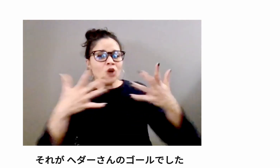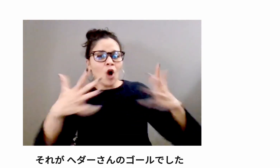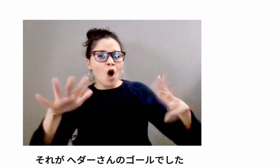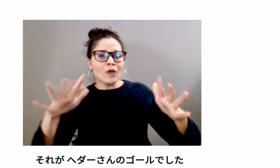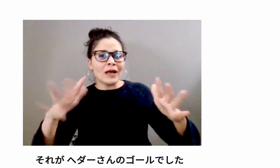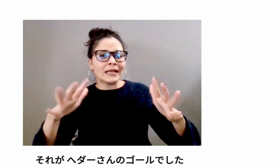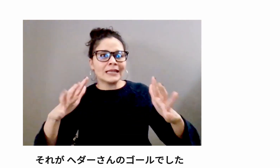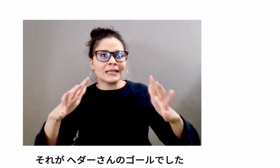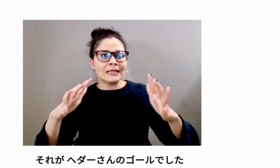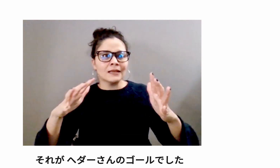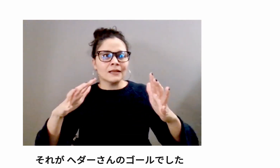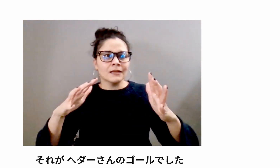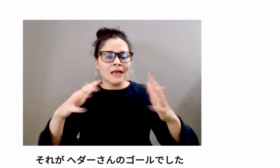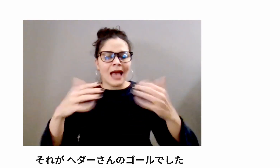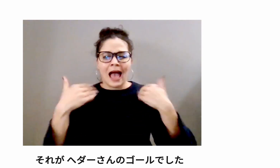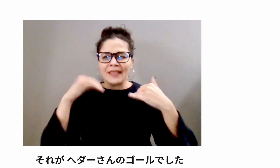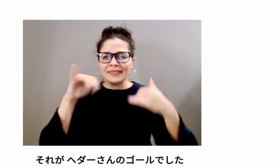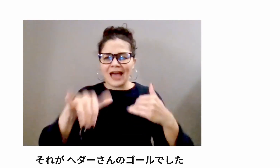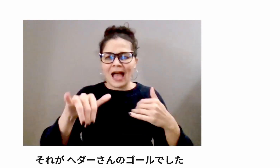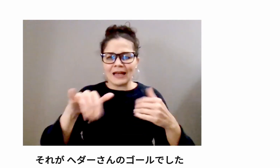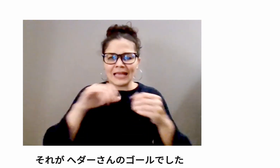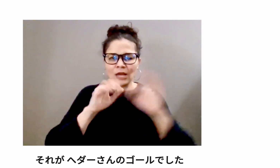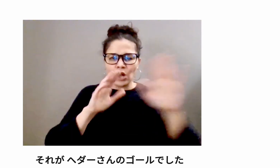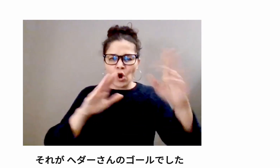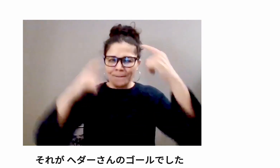それがヘダーさんがゴールとしたところであったと思います。